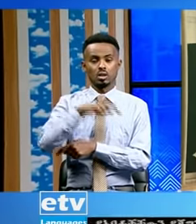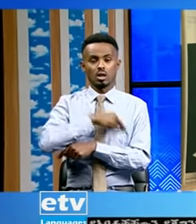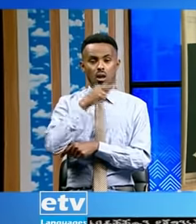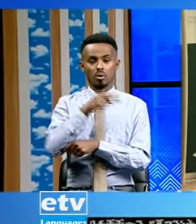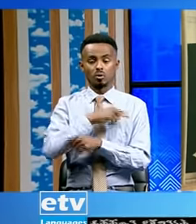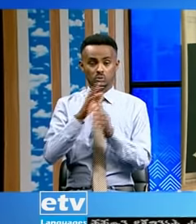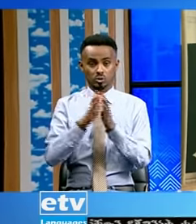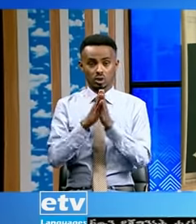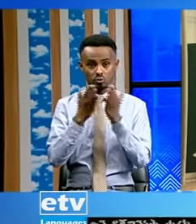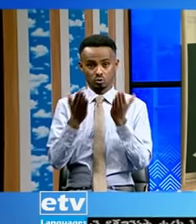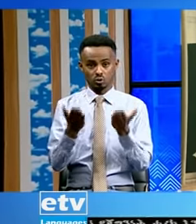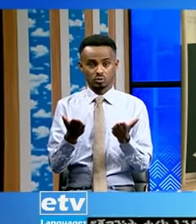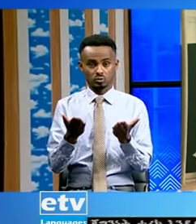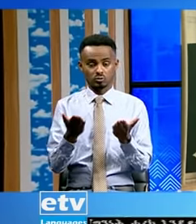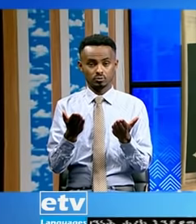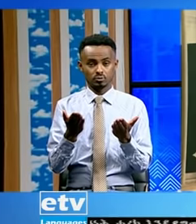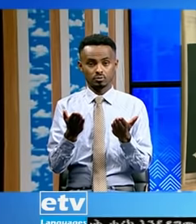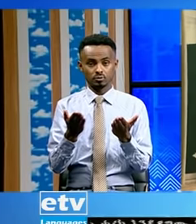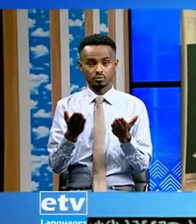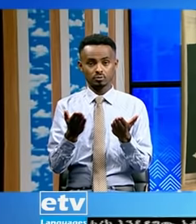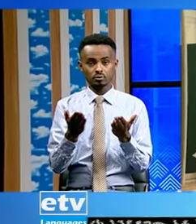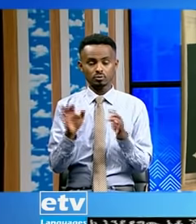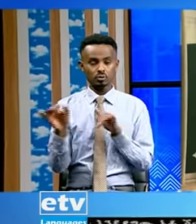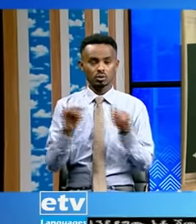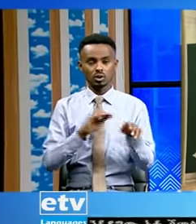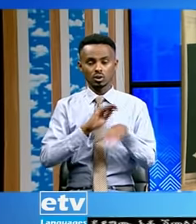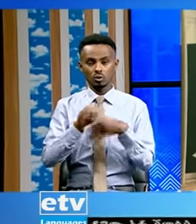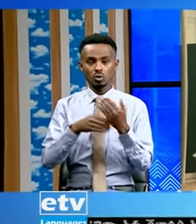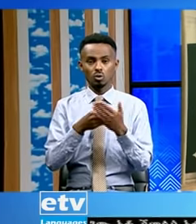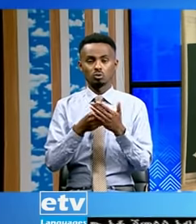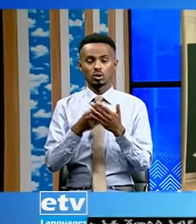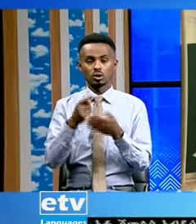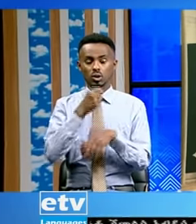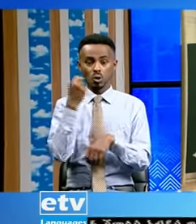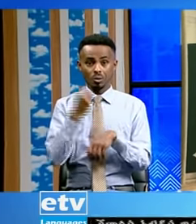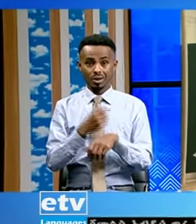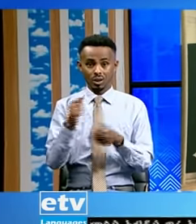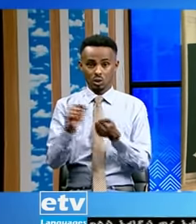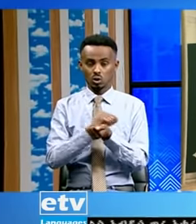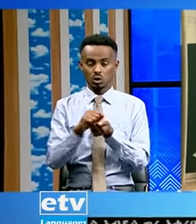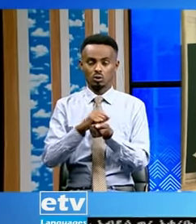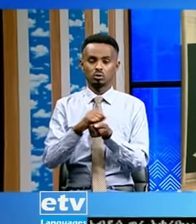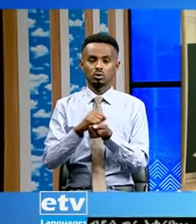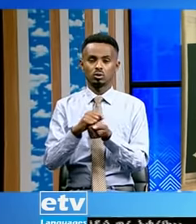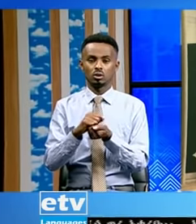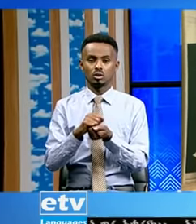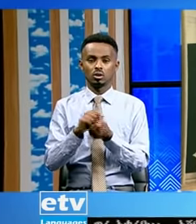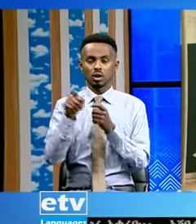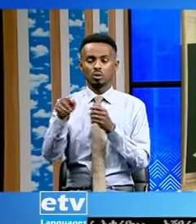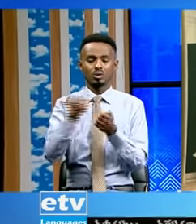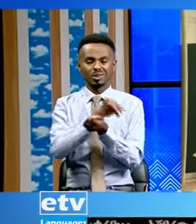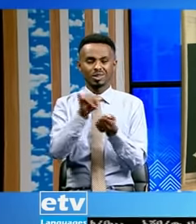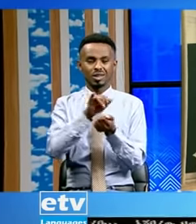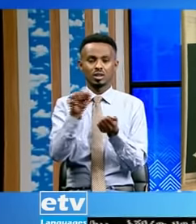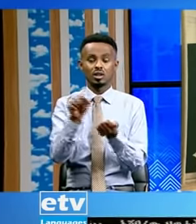የሃይማኖት መጽሐፎቹም እንደ ሁሉም ማለት አቋማት እንደወደሙ